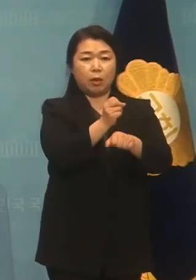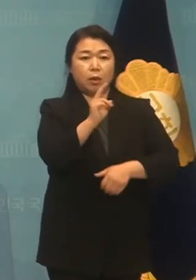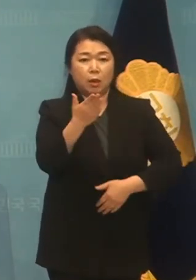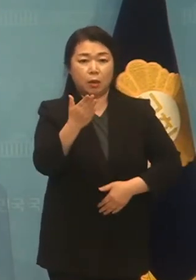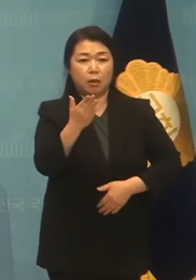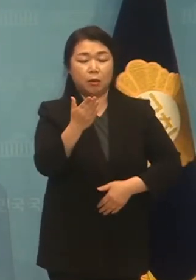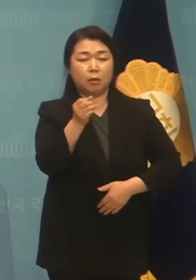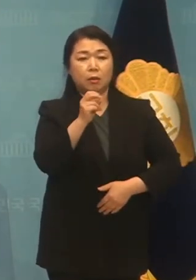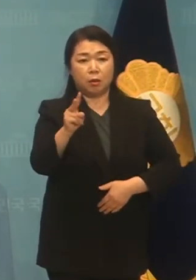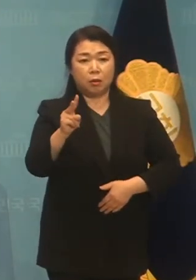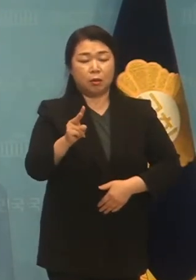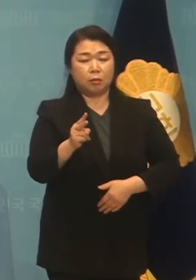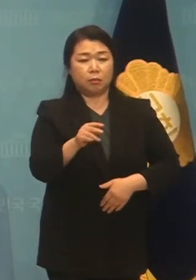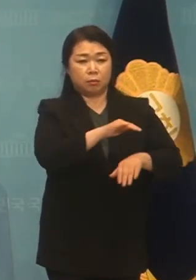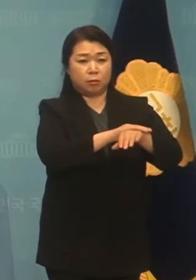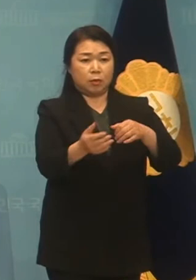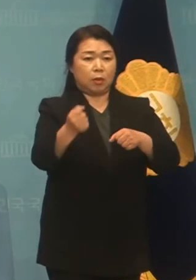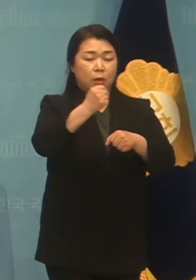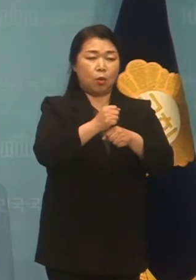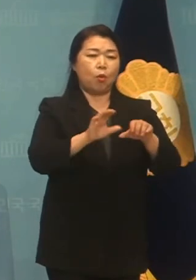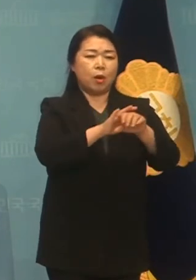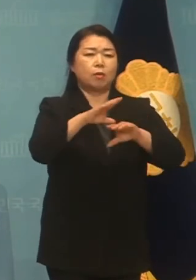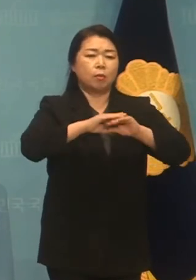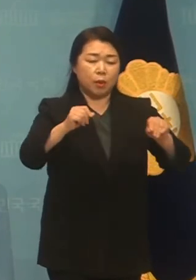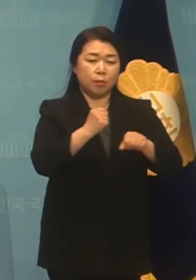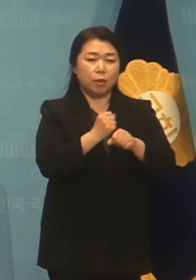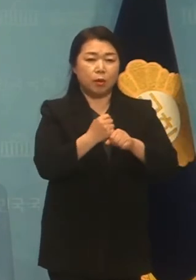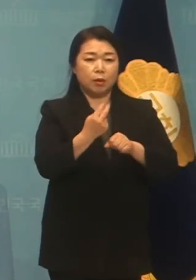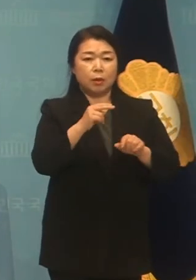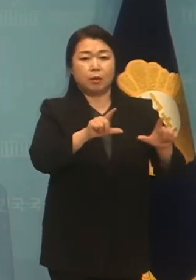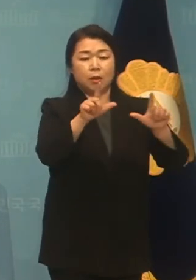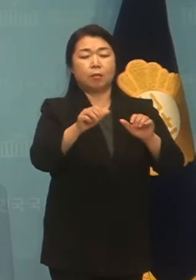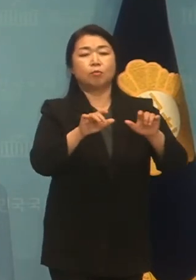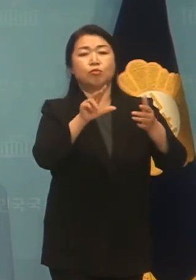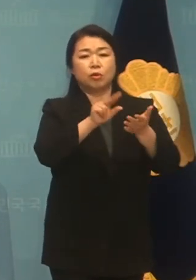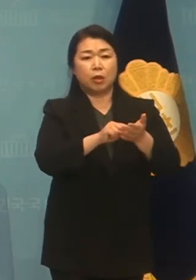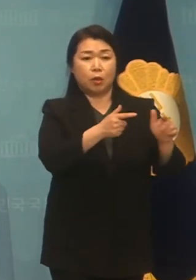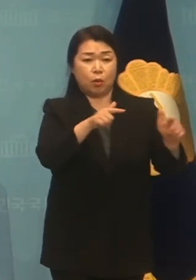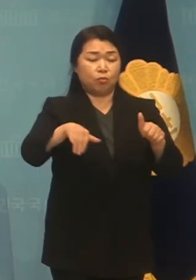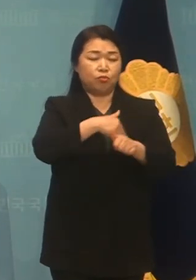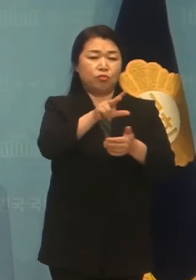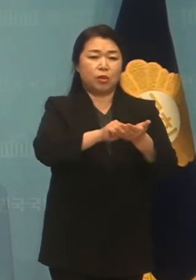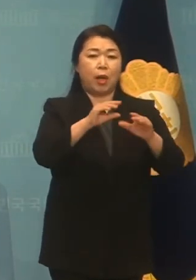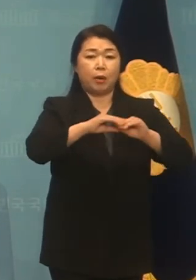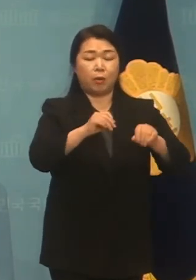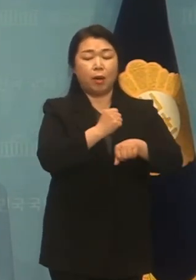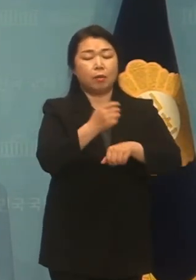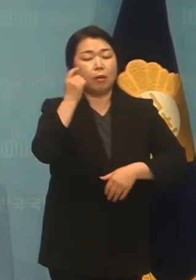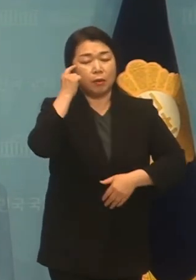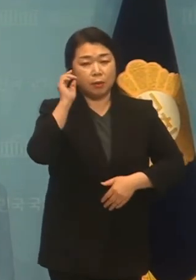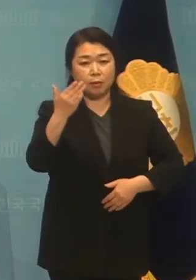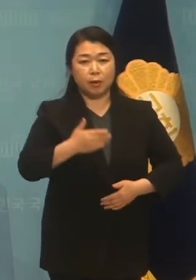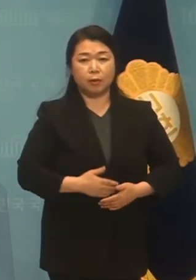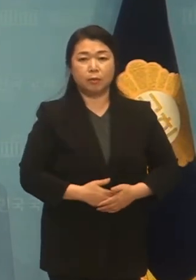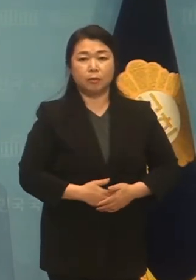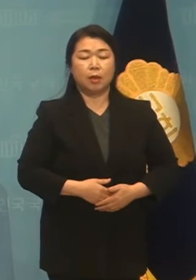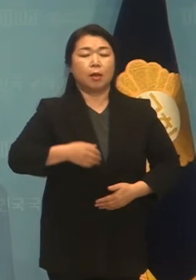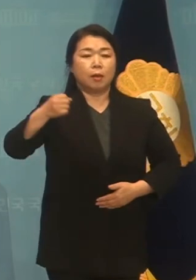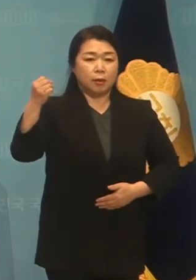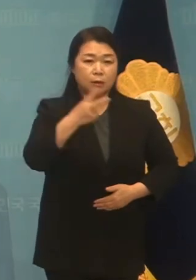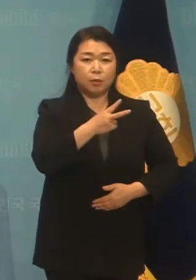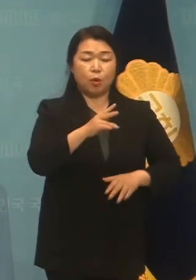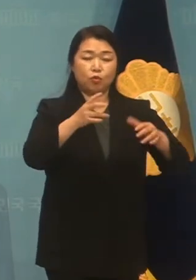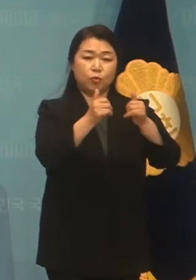제자리를 잡고 코로나를 극복하면서 민생 문제 또 여러 문제를 해결해야 된다고 생각합니다. 다시